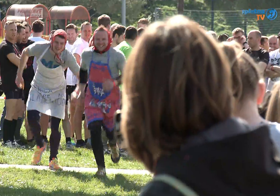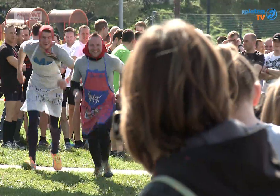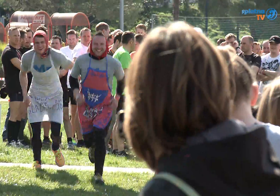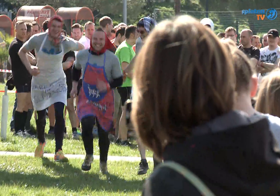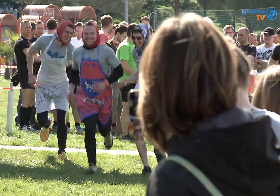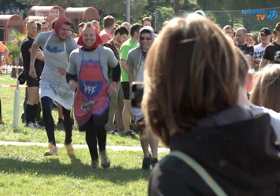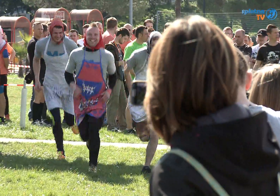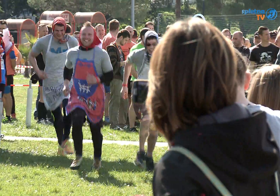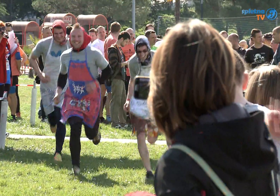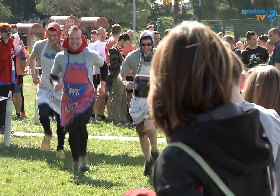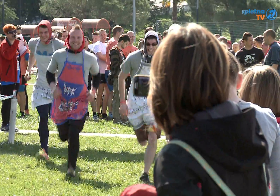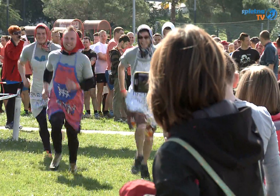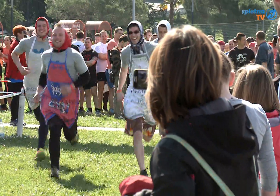more počasi.